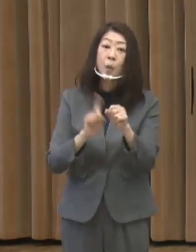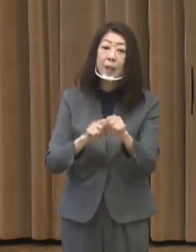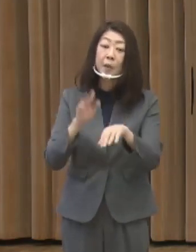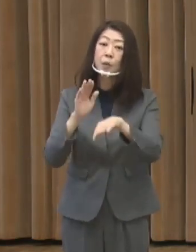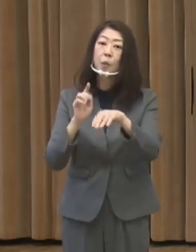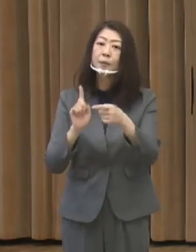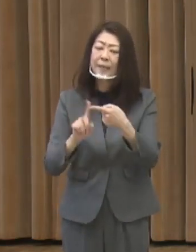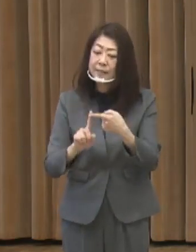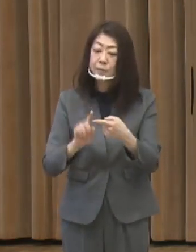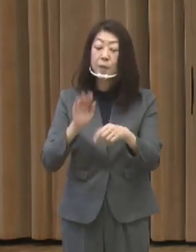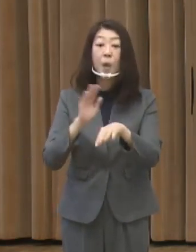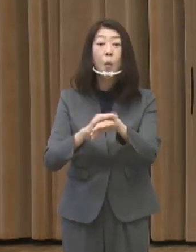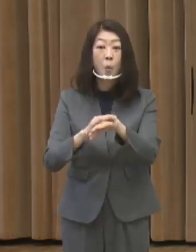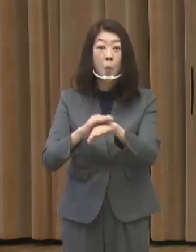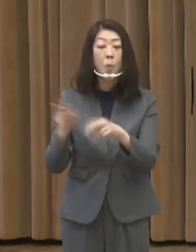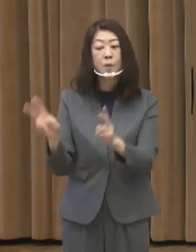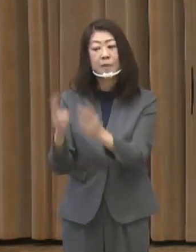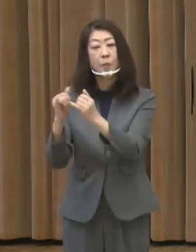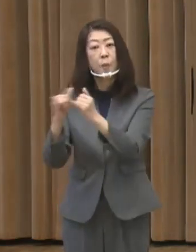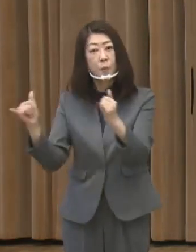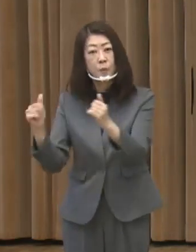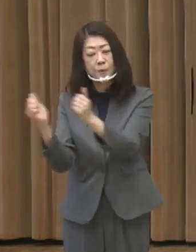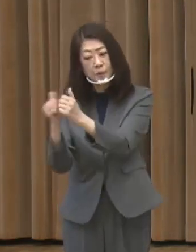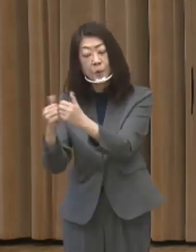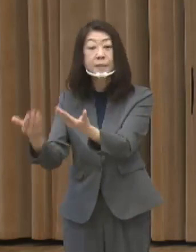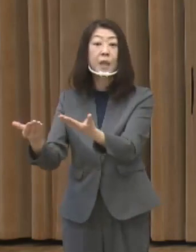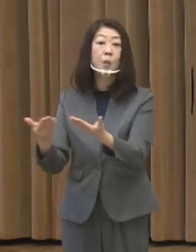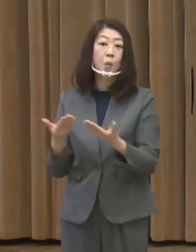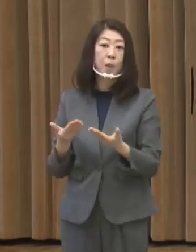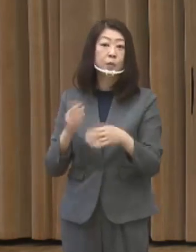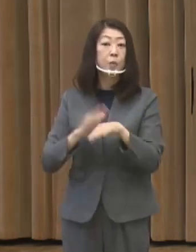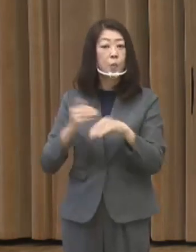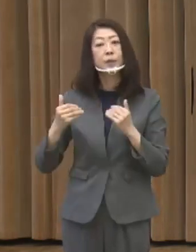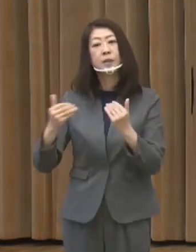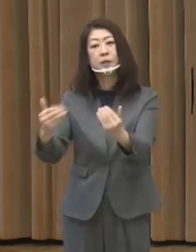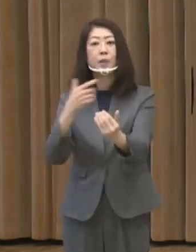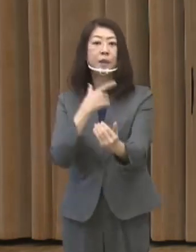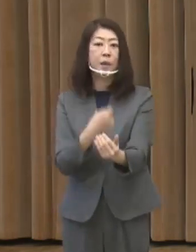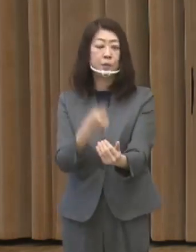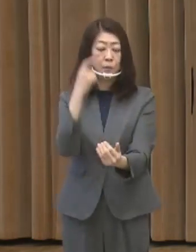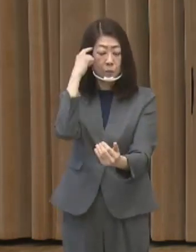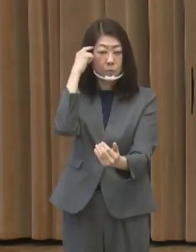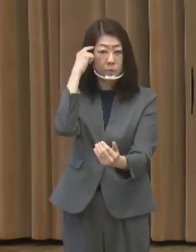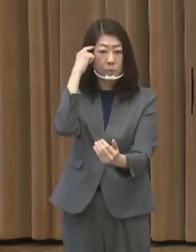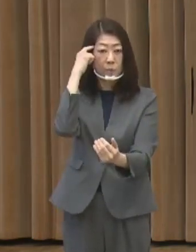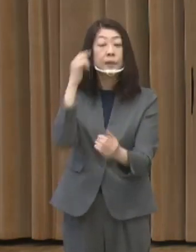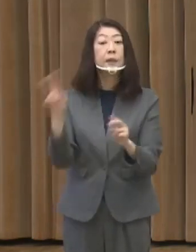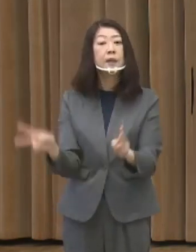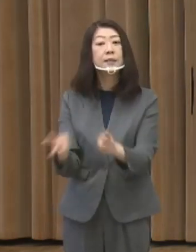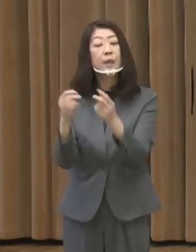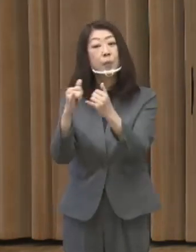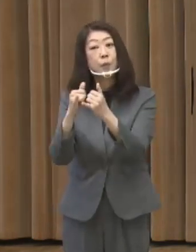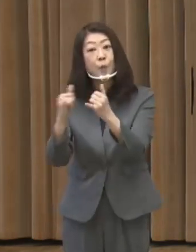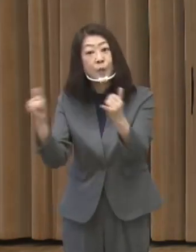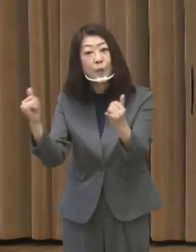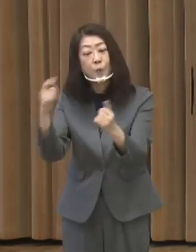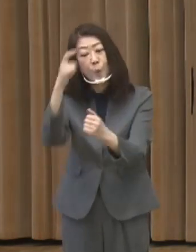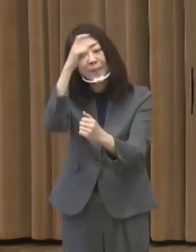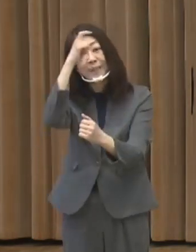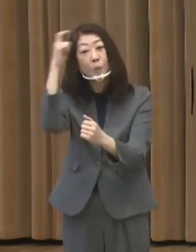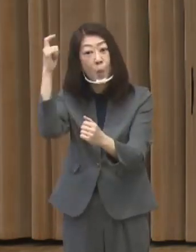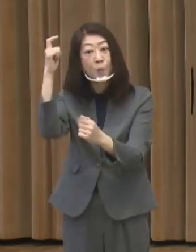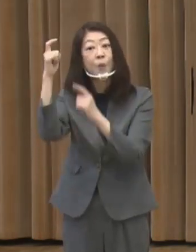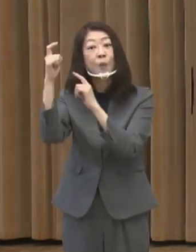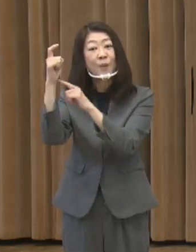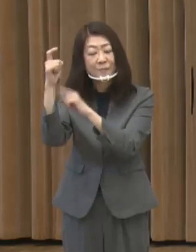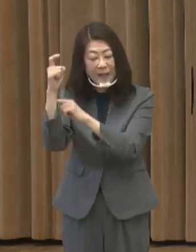の方々に諮って行うということをやらせていただきたいと思っておりますので、専門家の疑問に直接その